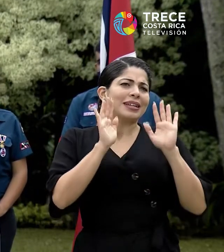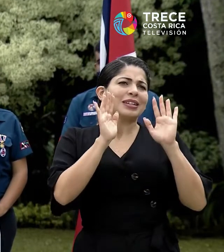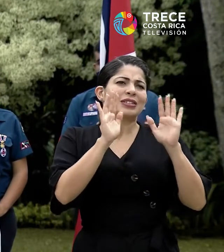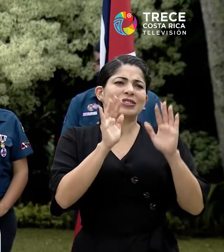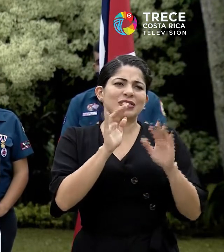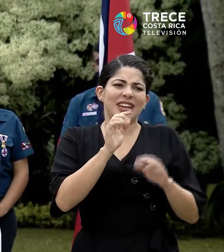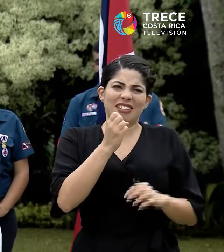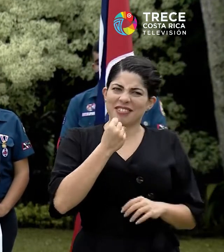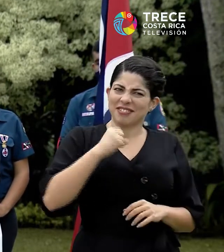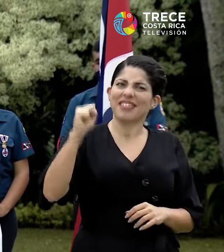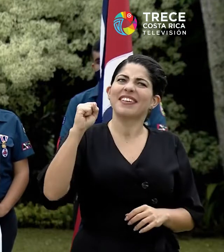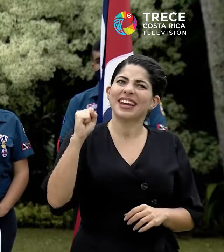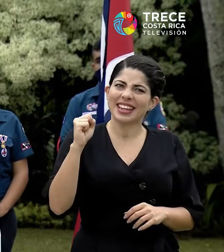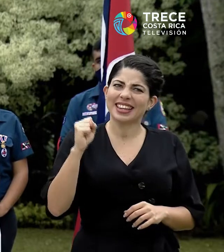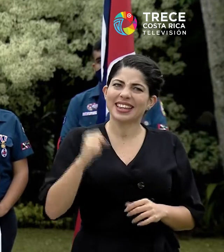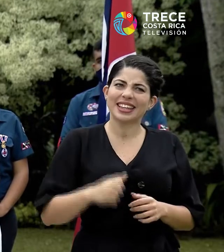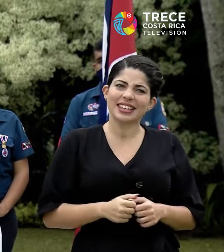irreverente,